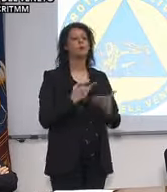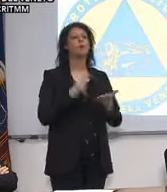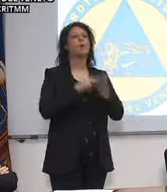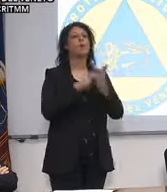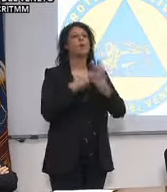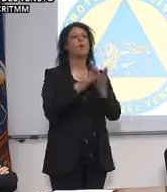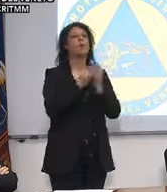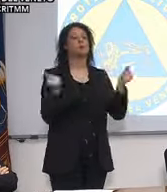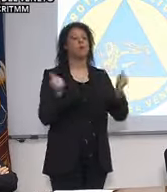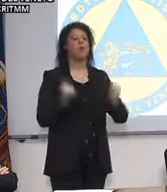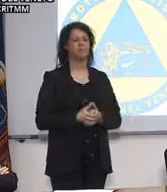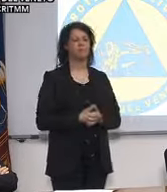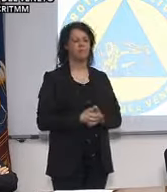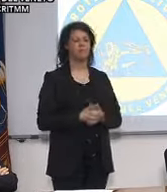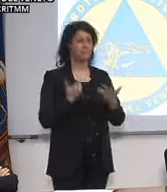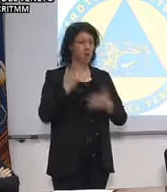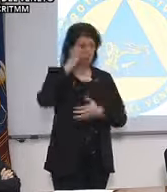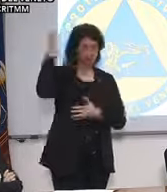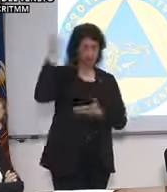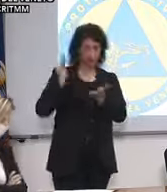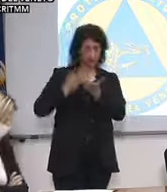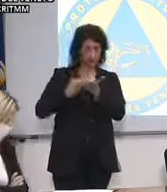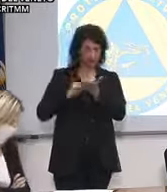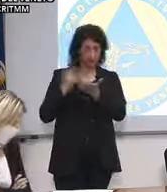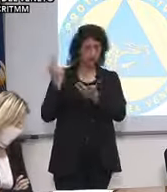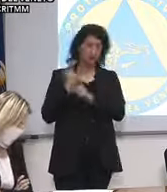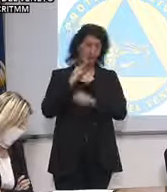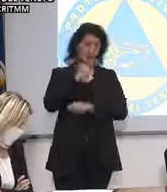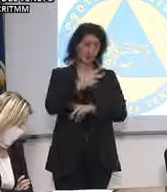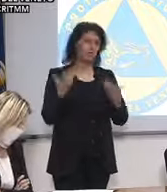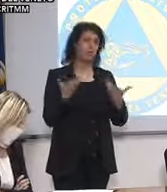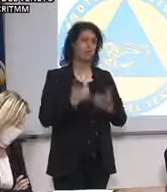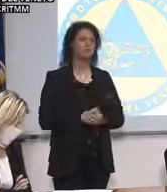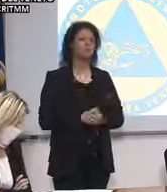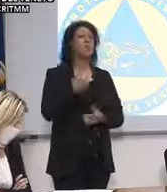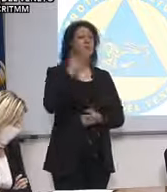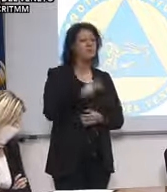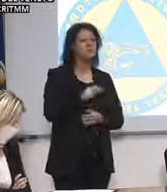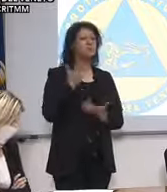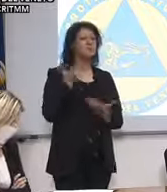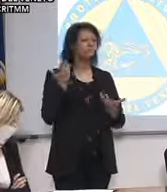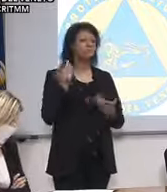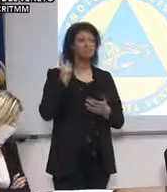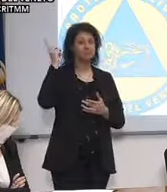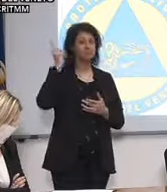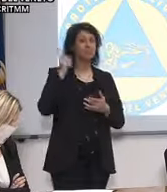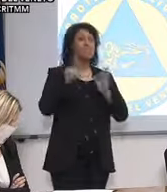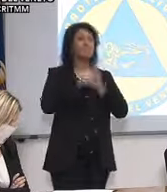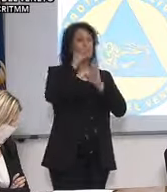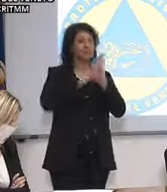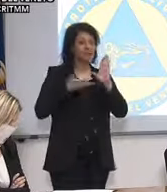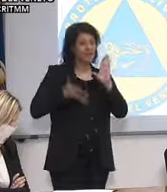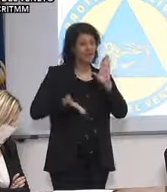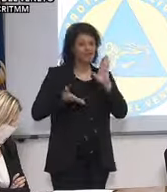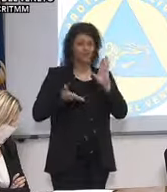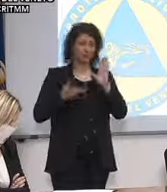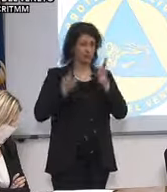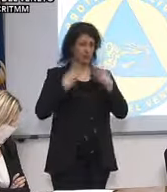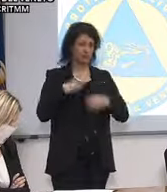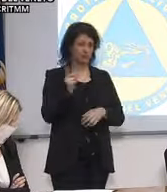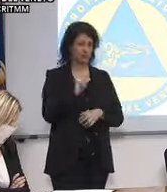Il governo, se c'è, ha fatto un colpo, nel senso che il provvedimento che sta preparando, a mio avviso, non funziona. Ma